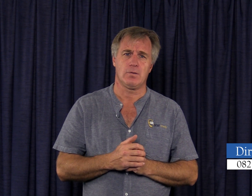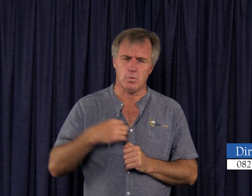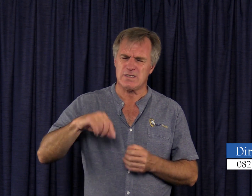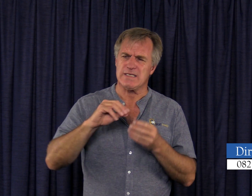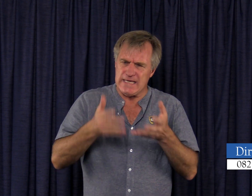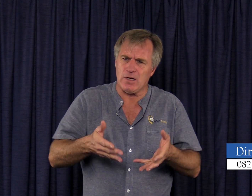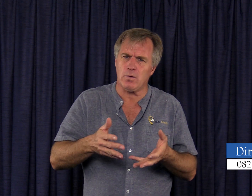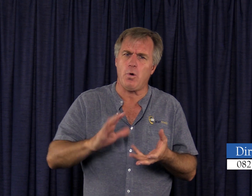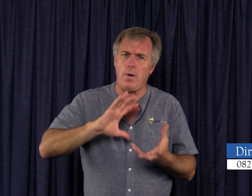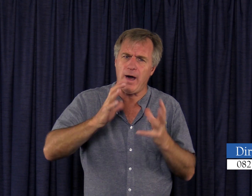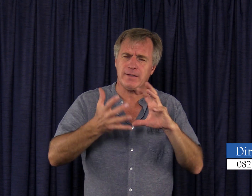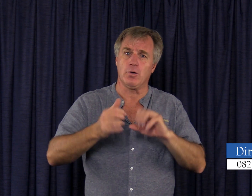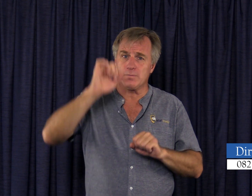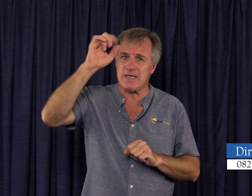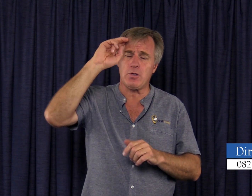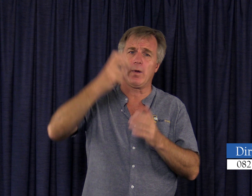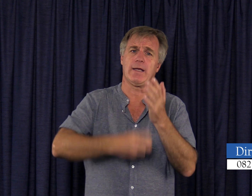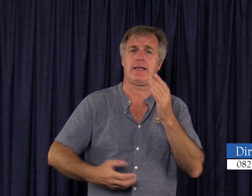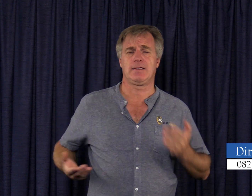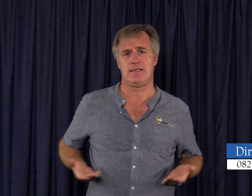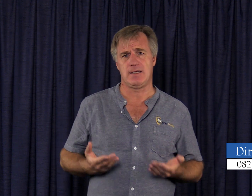Ons is hier op aarde om sy koninkryk te dien.